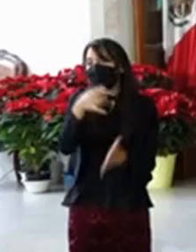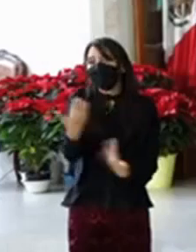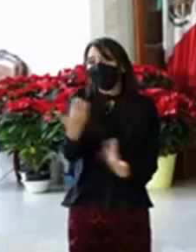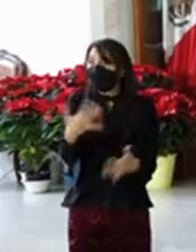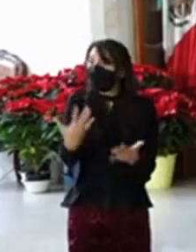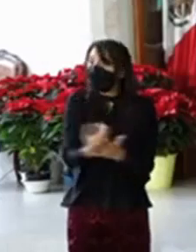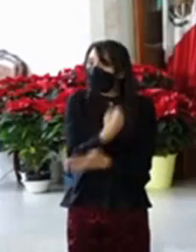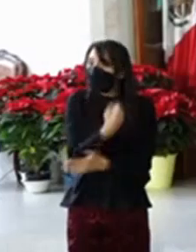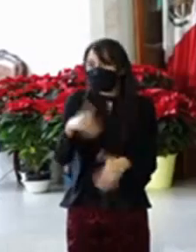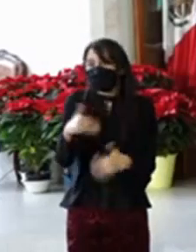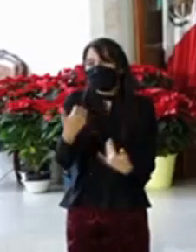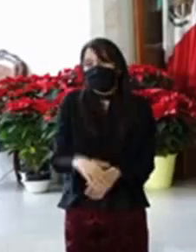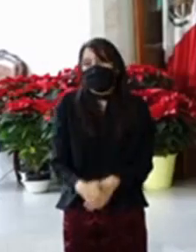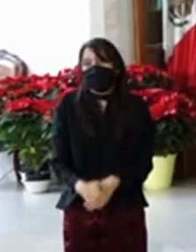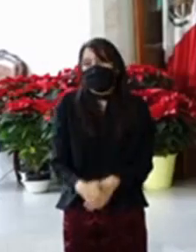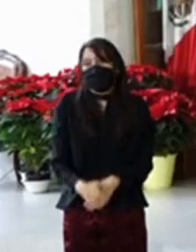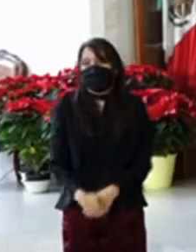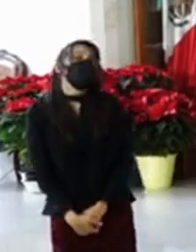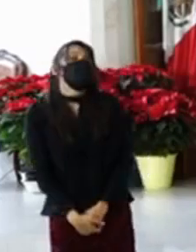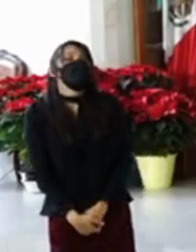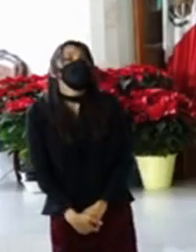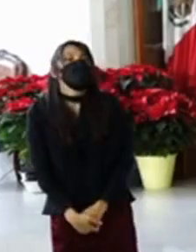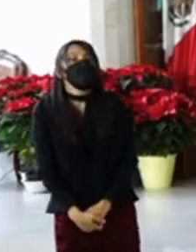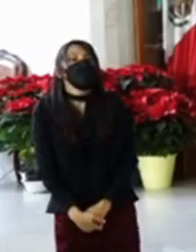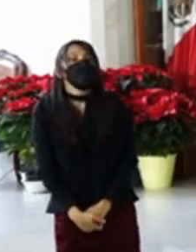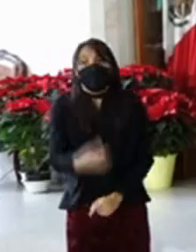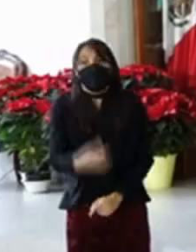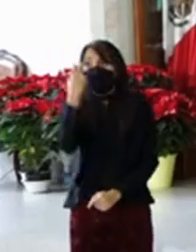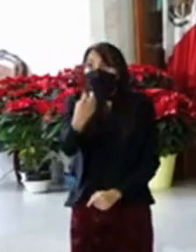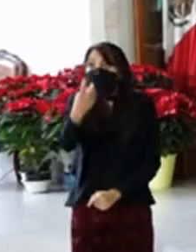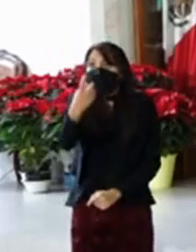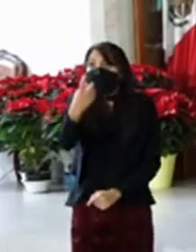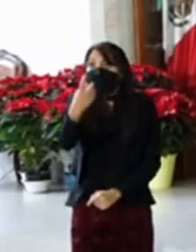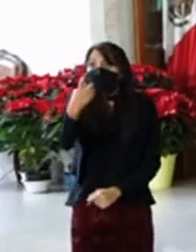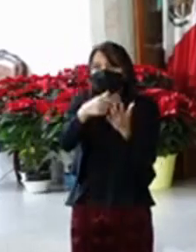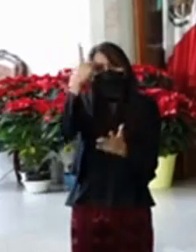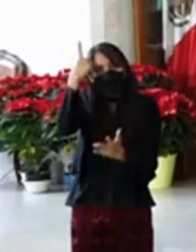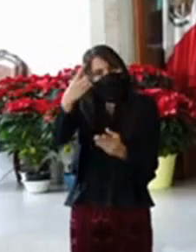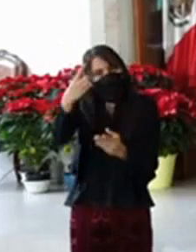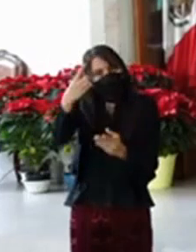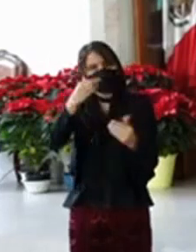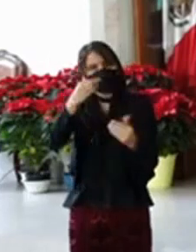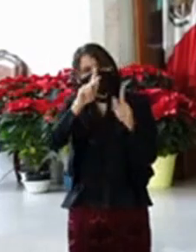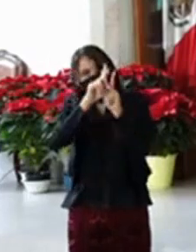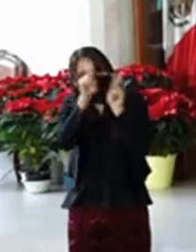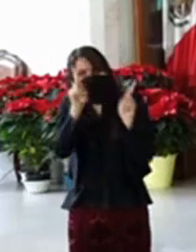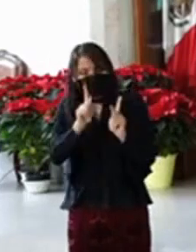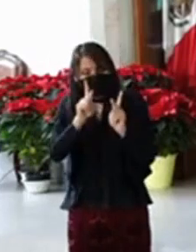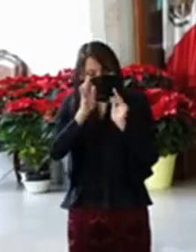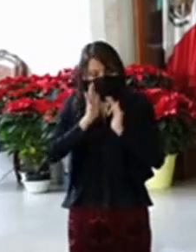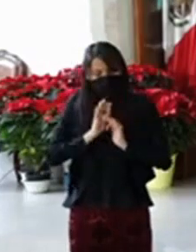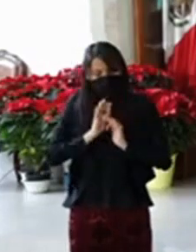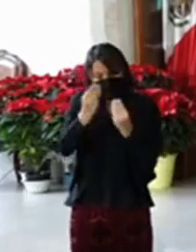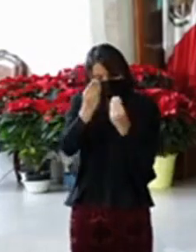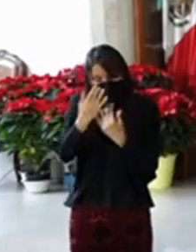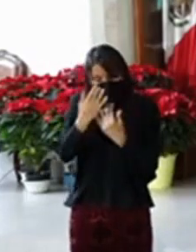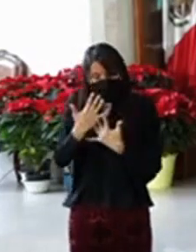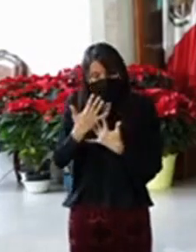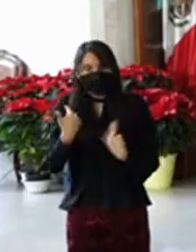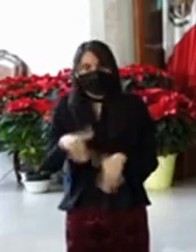Proclamamos que la palabra de Dios es firme, que la palabra de